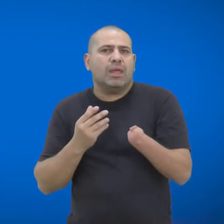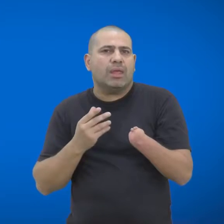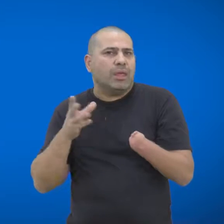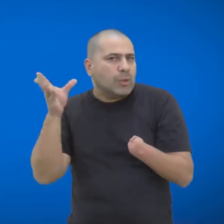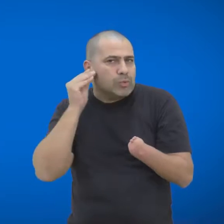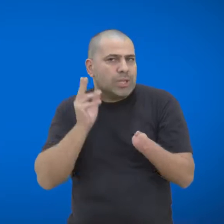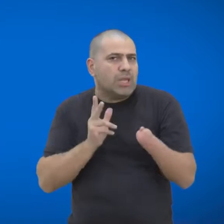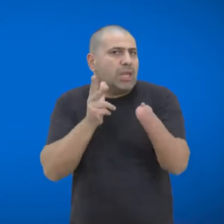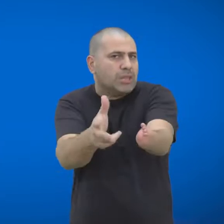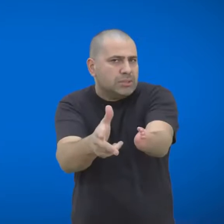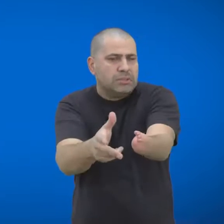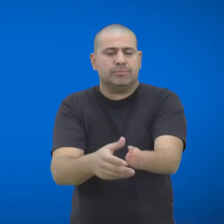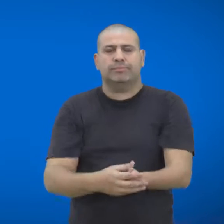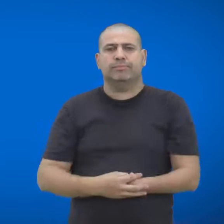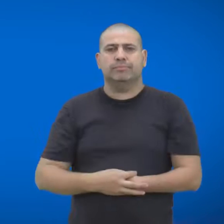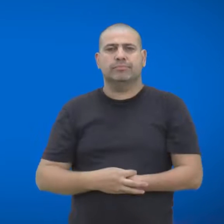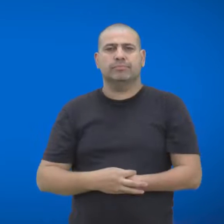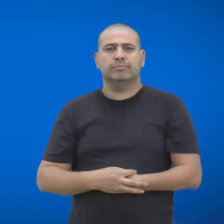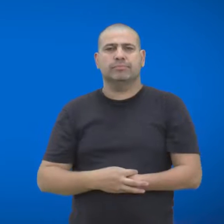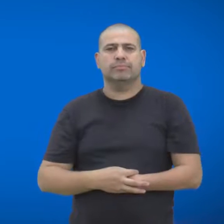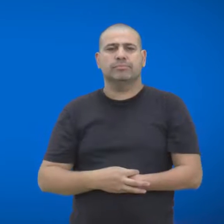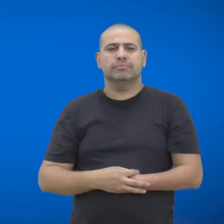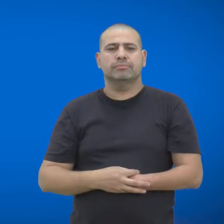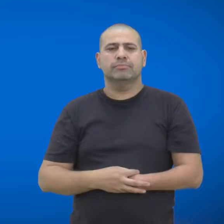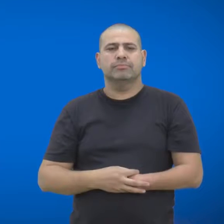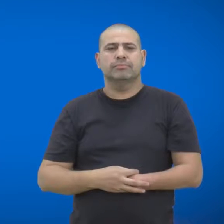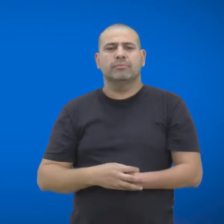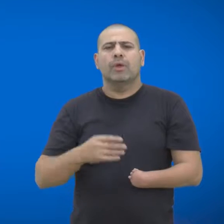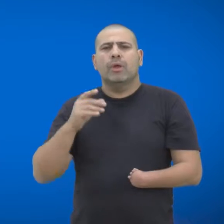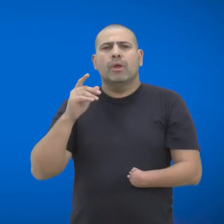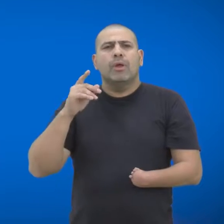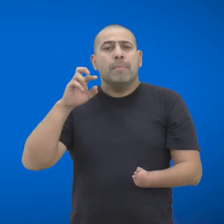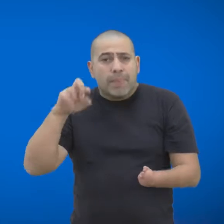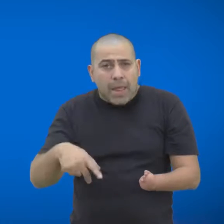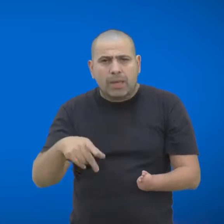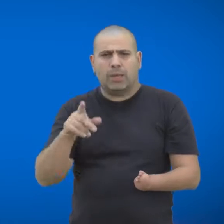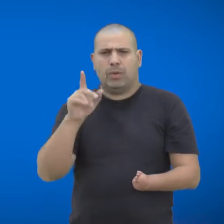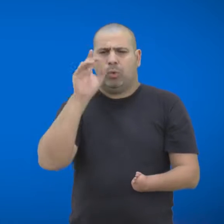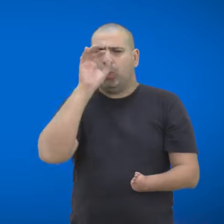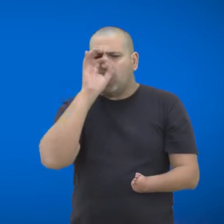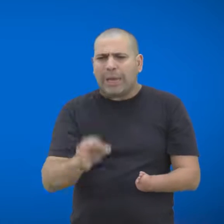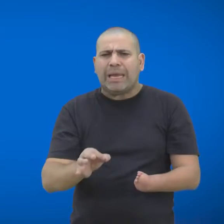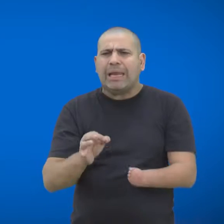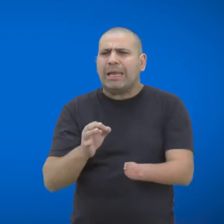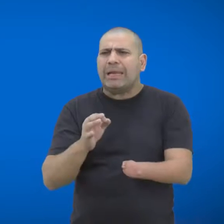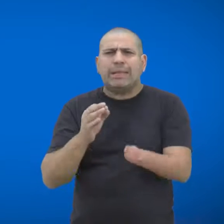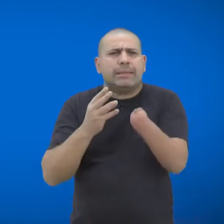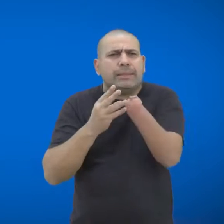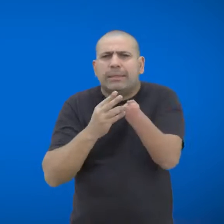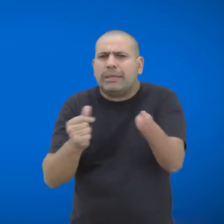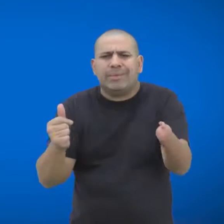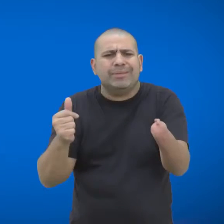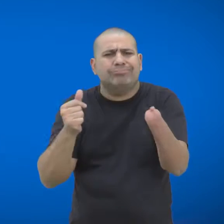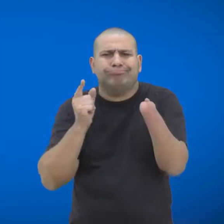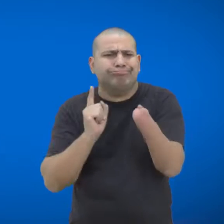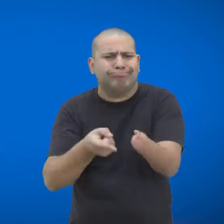hace escuchar tu voz el plan nunca se termina siempre